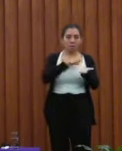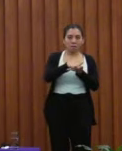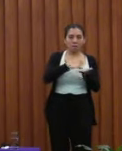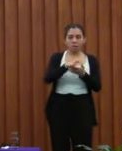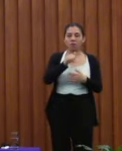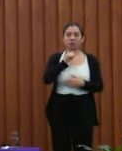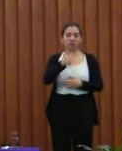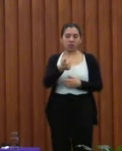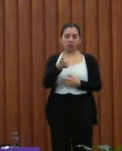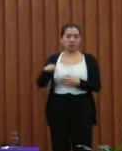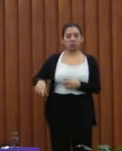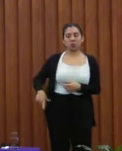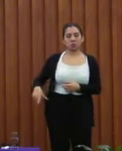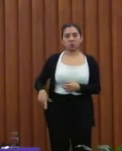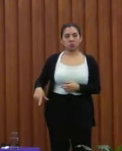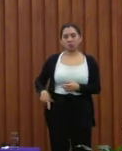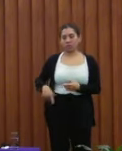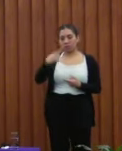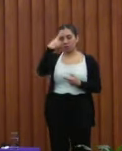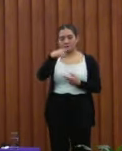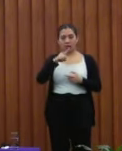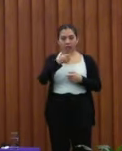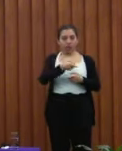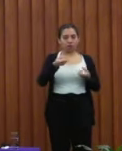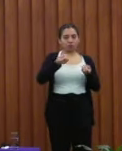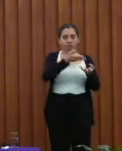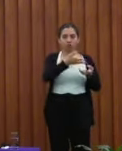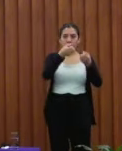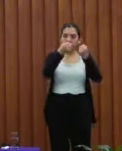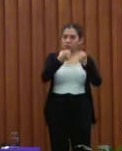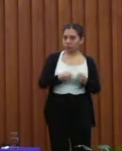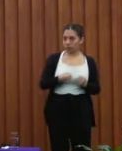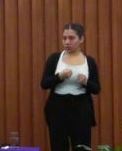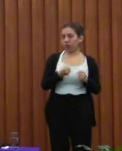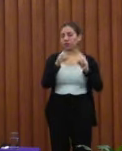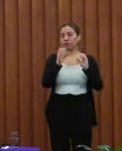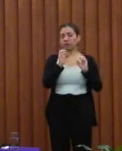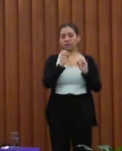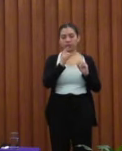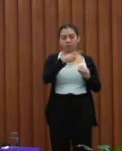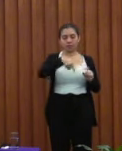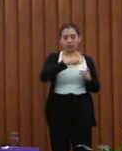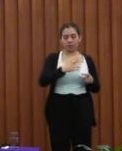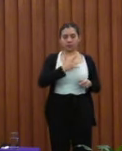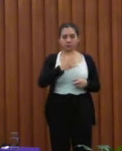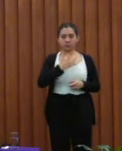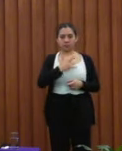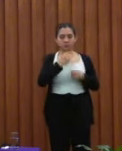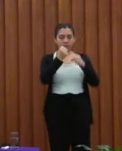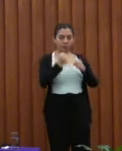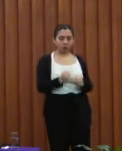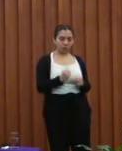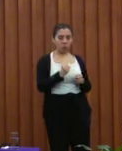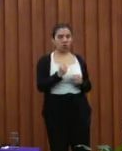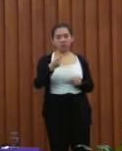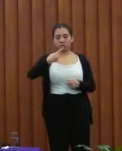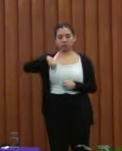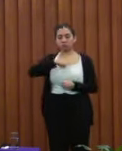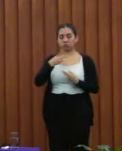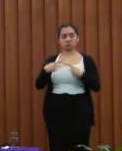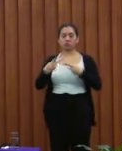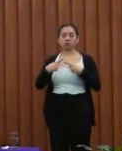Estado para garantizar la seguridad, ¿no?, de las personas. Las personas LGBT no estamos siendo tomadas